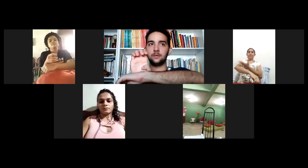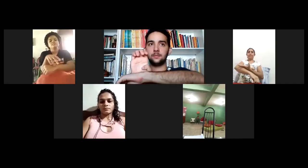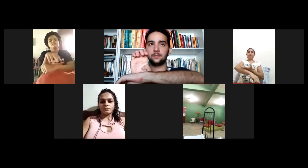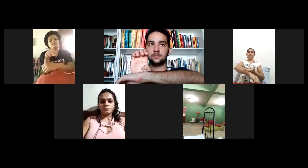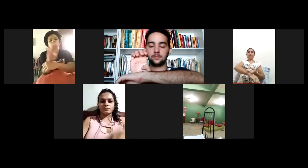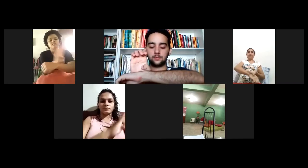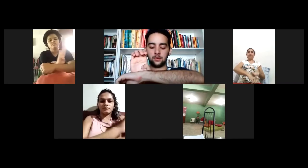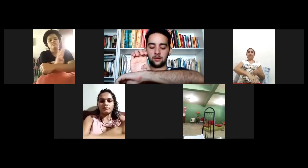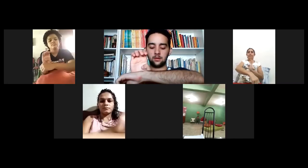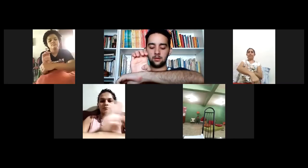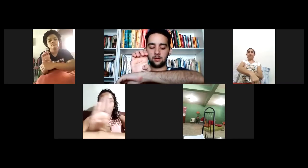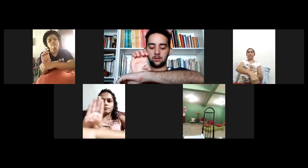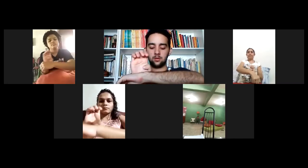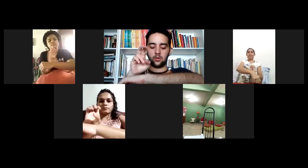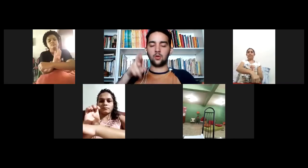bege,